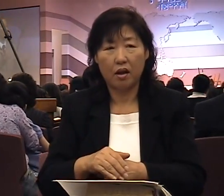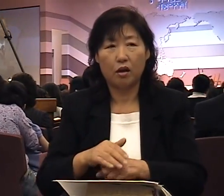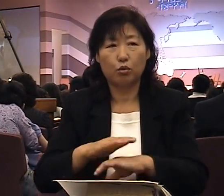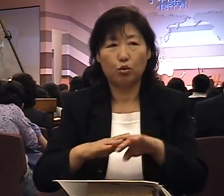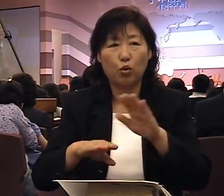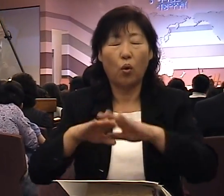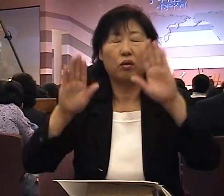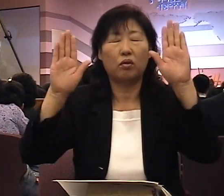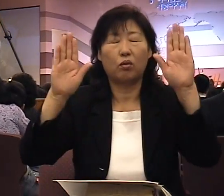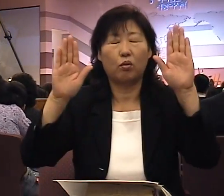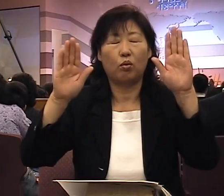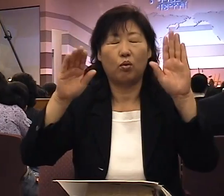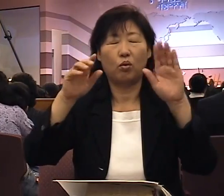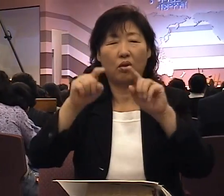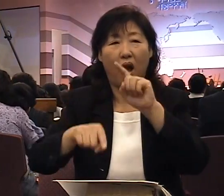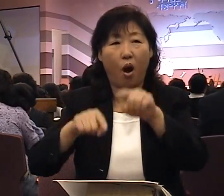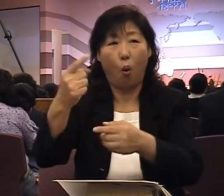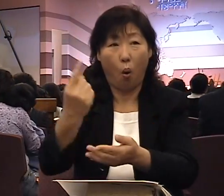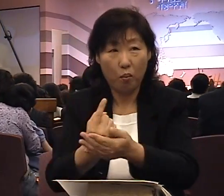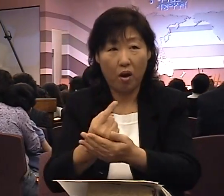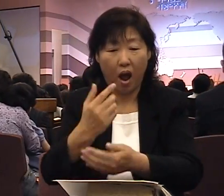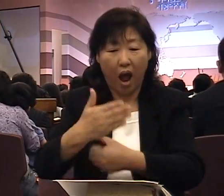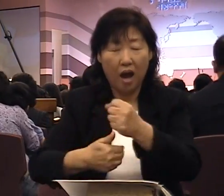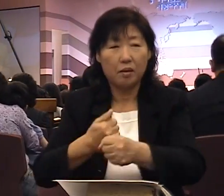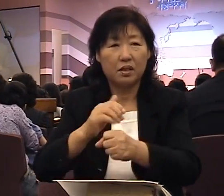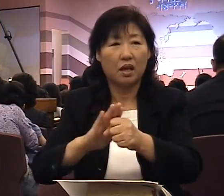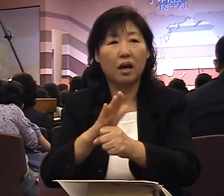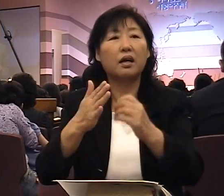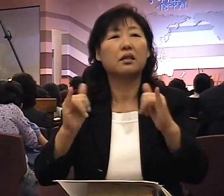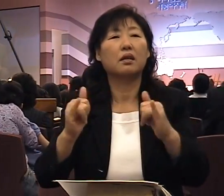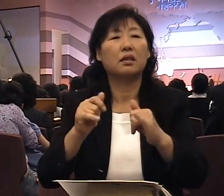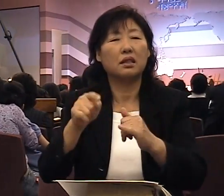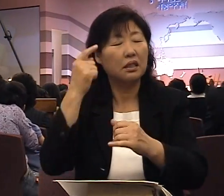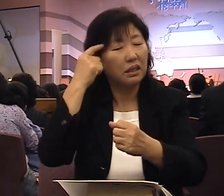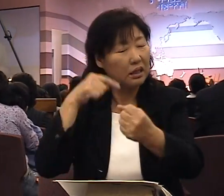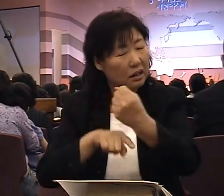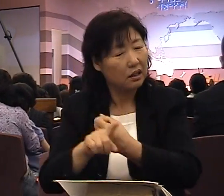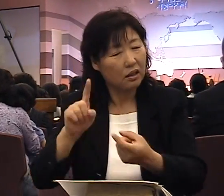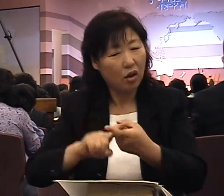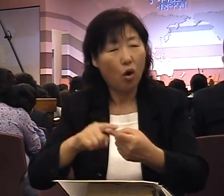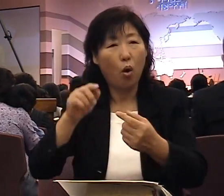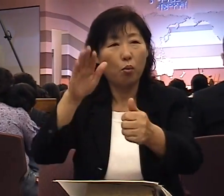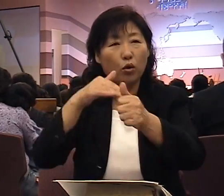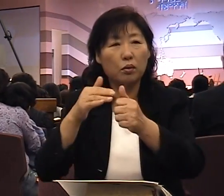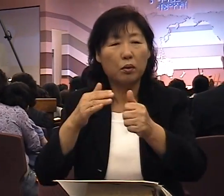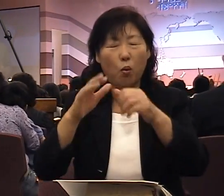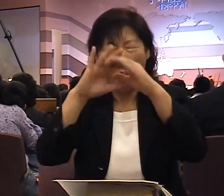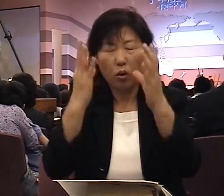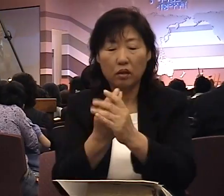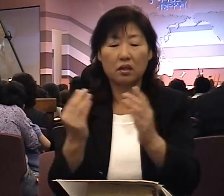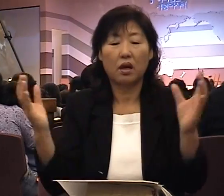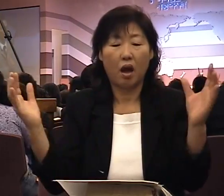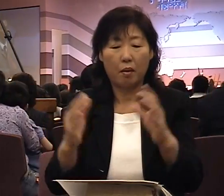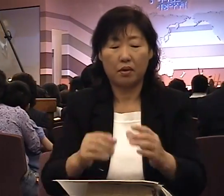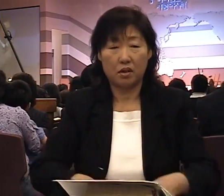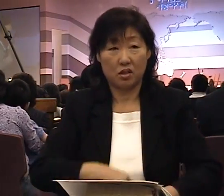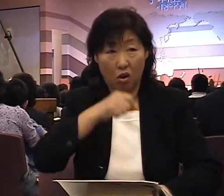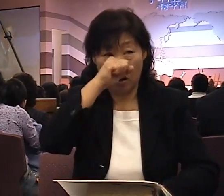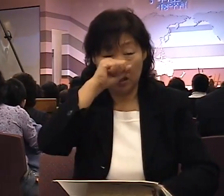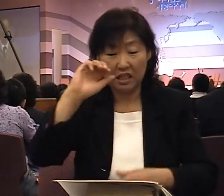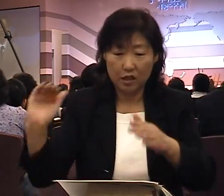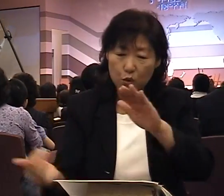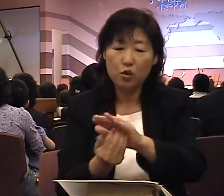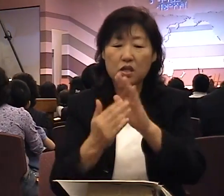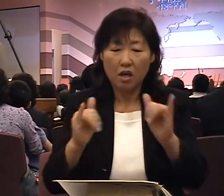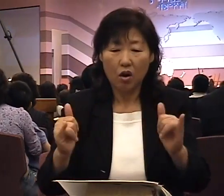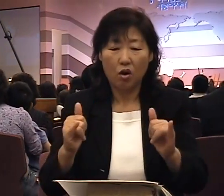앞에 나오고 하나님을 사랑하는 자, 그 뜻대로 부르심을 입은 자들에게 모든 것이 합력하여 선을 이루게 될 줄로